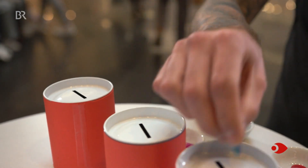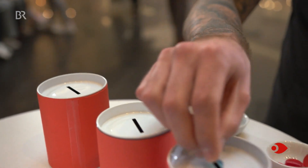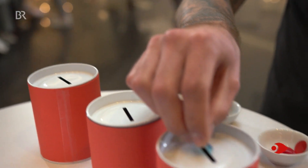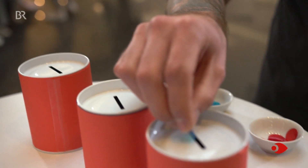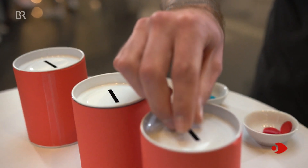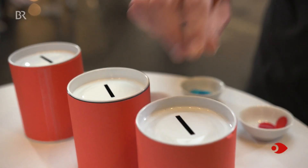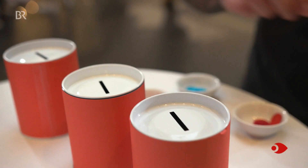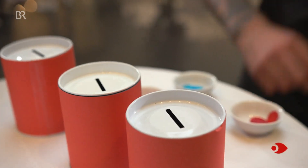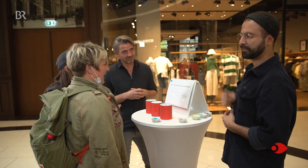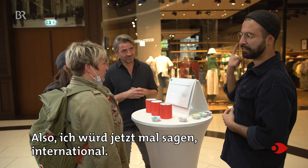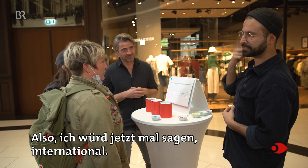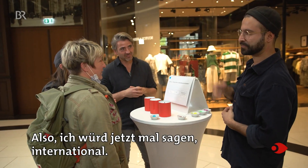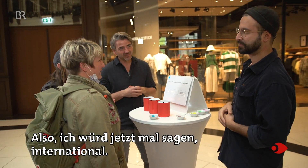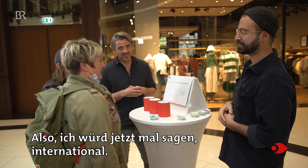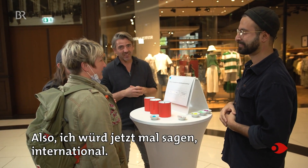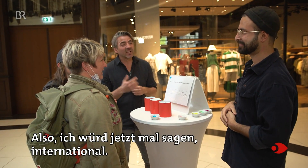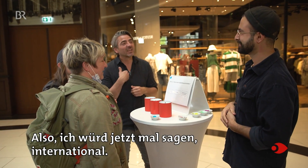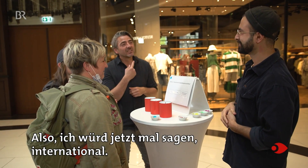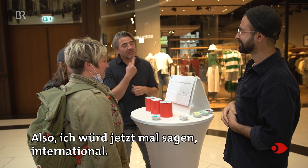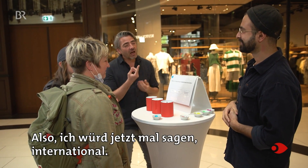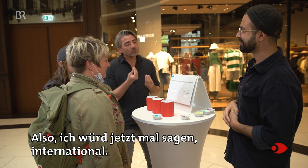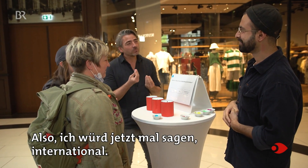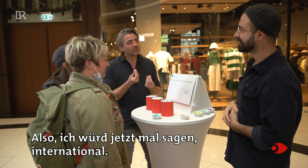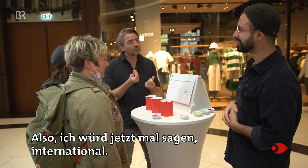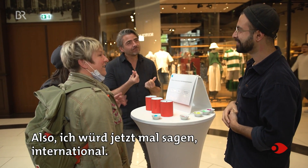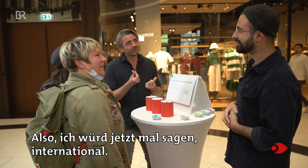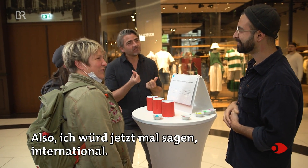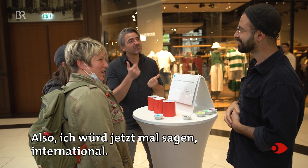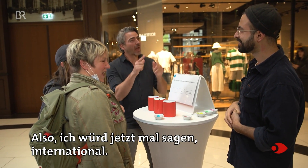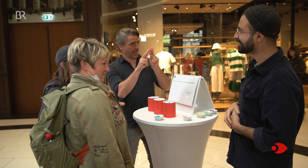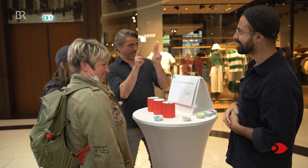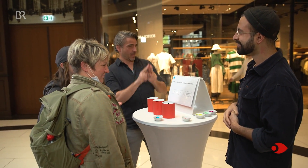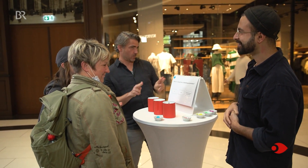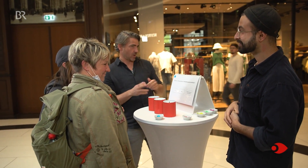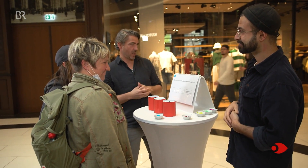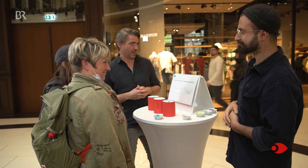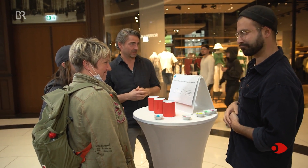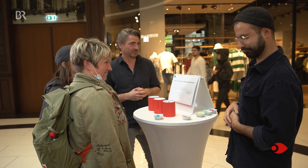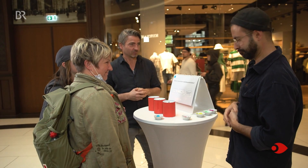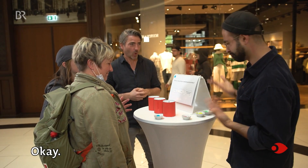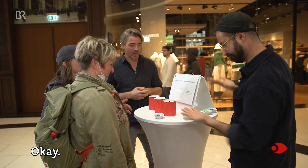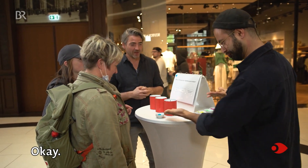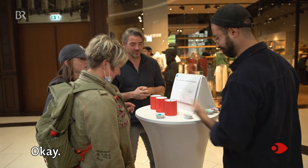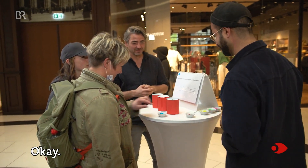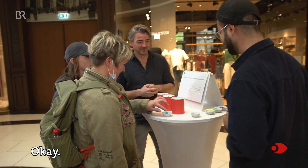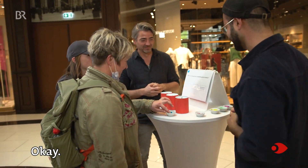Ich glaube schon. Also ich würde jetzt mal sagen, international. Okay.